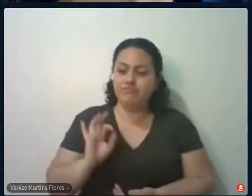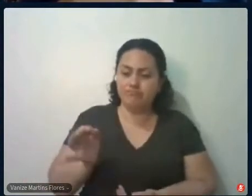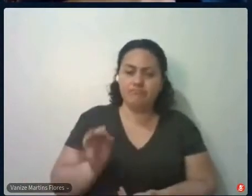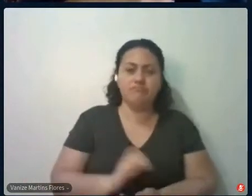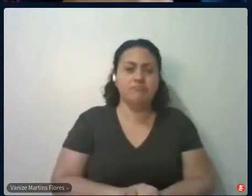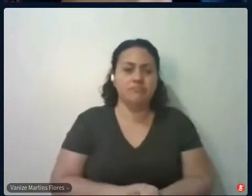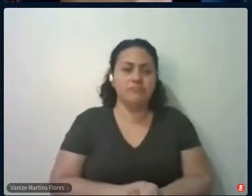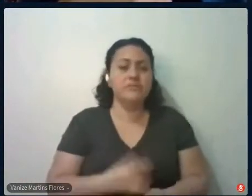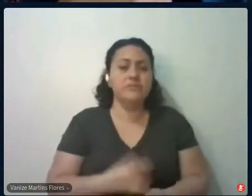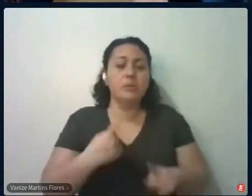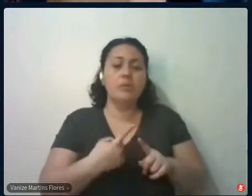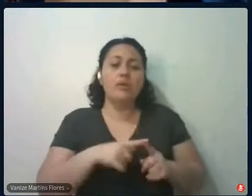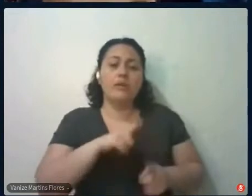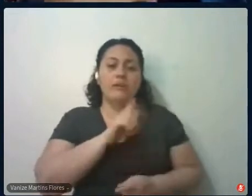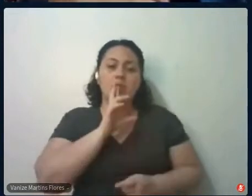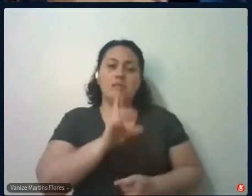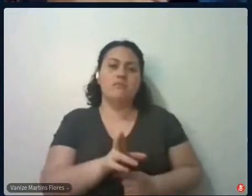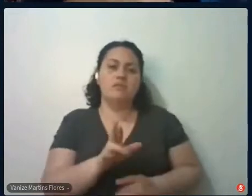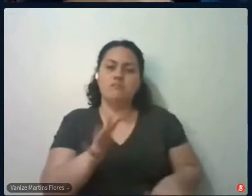resposta em torno de